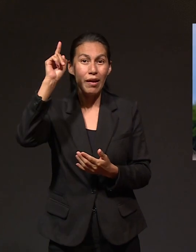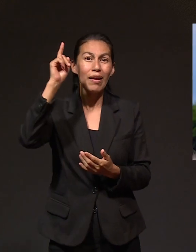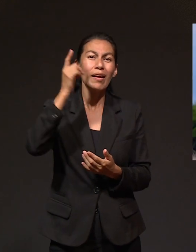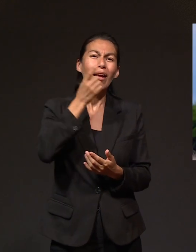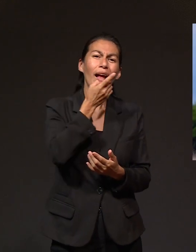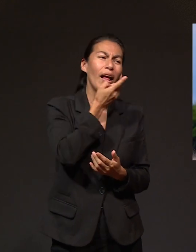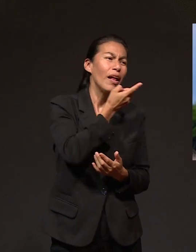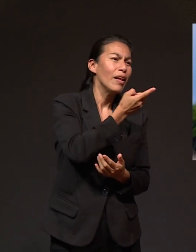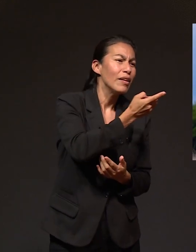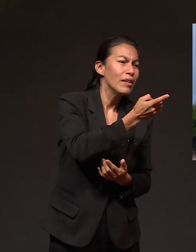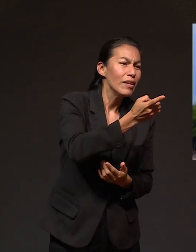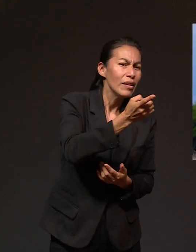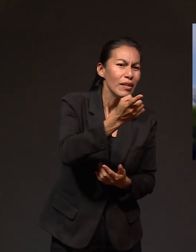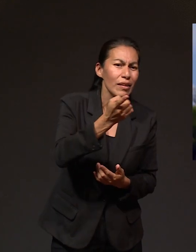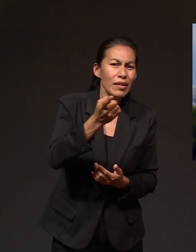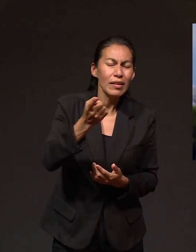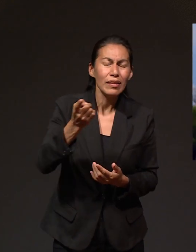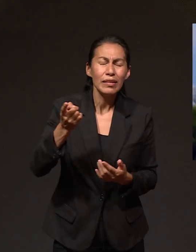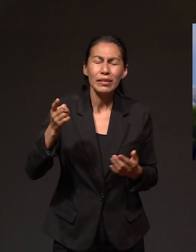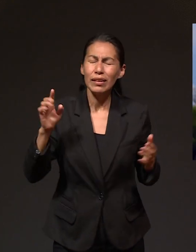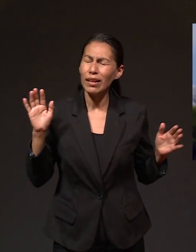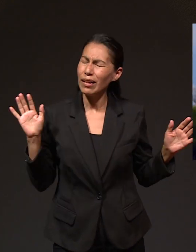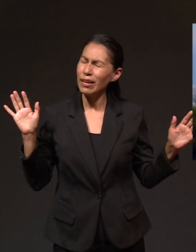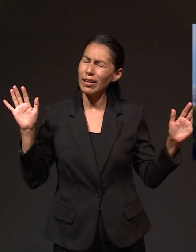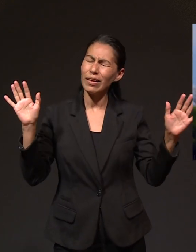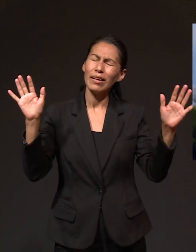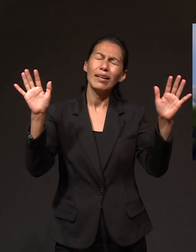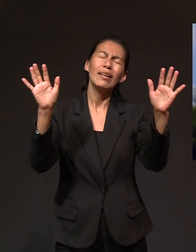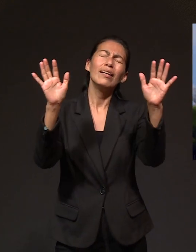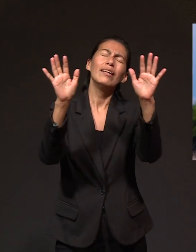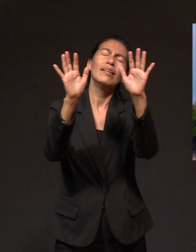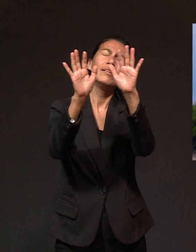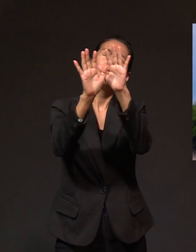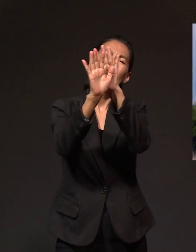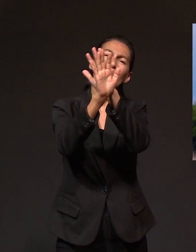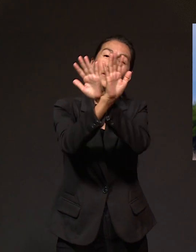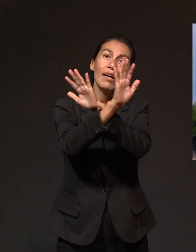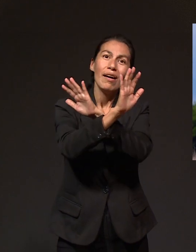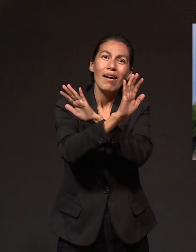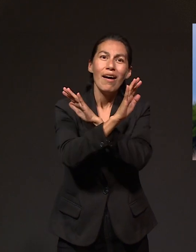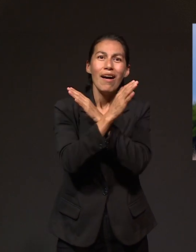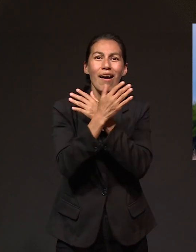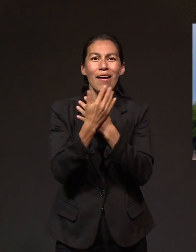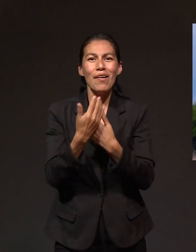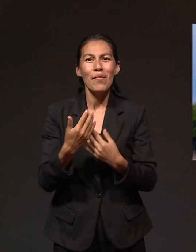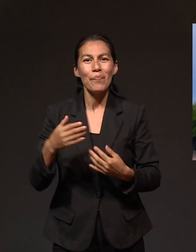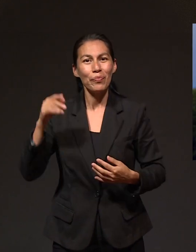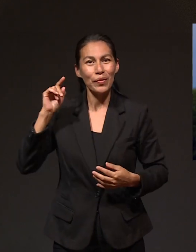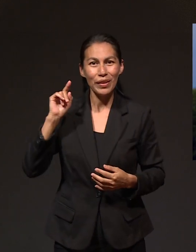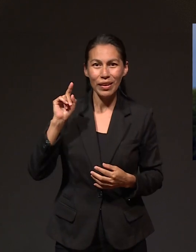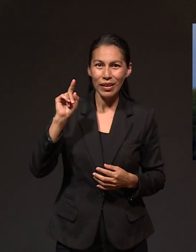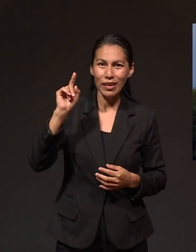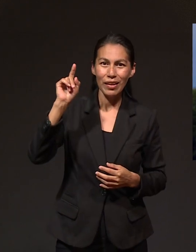Él es quien habla y todo